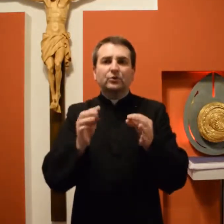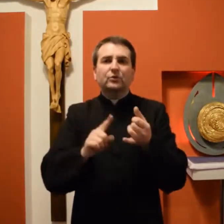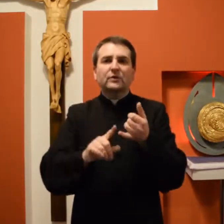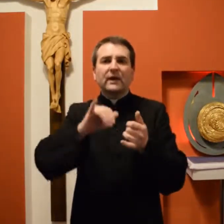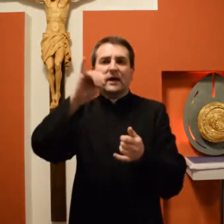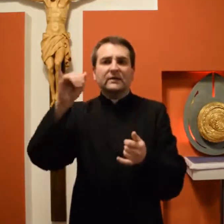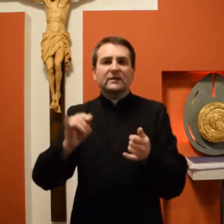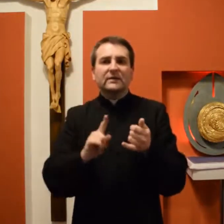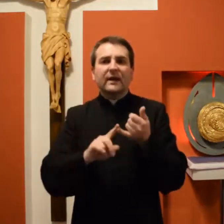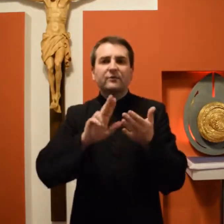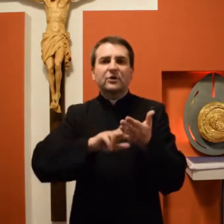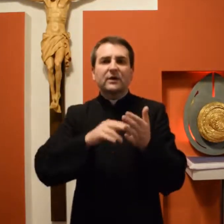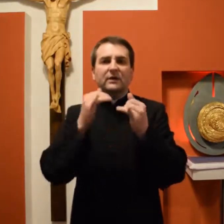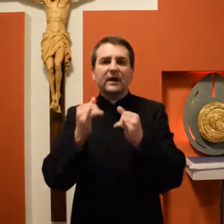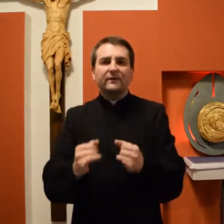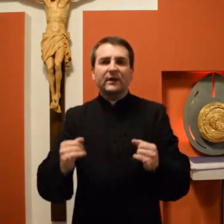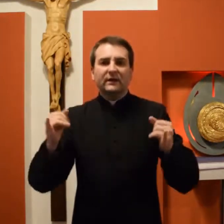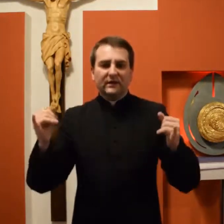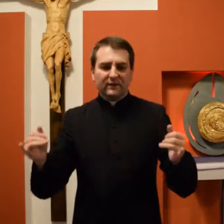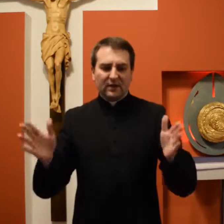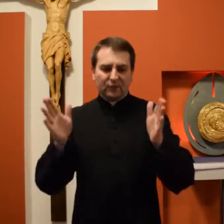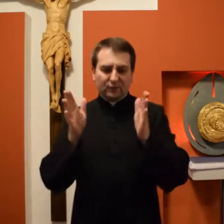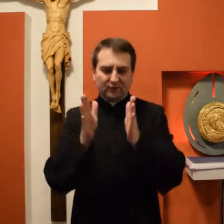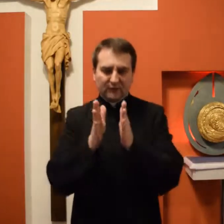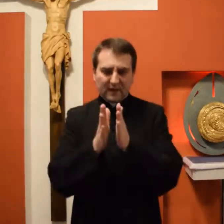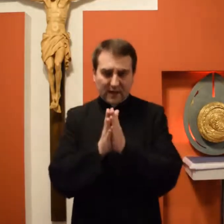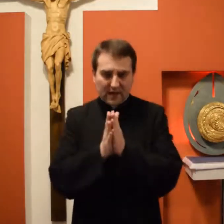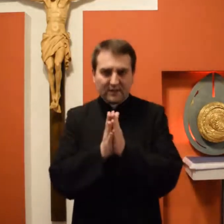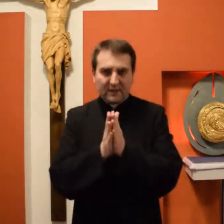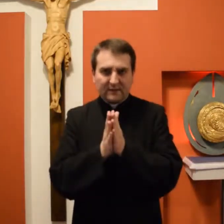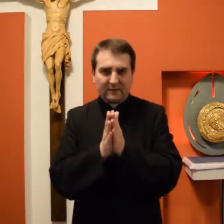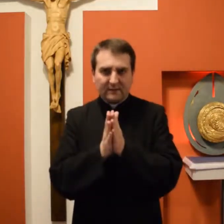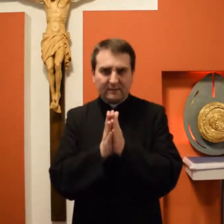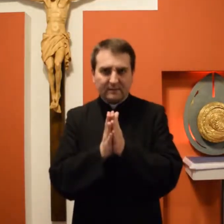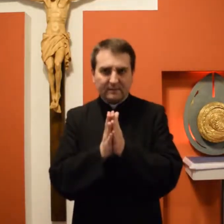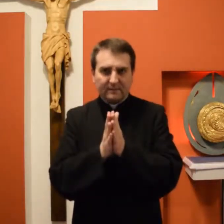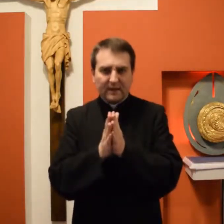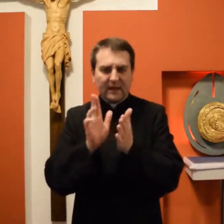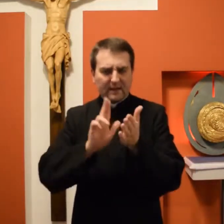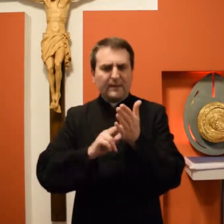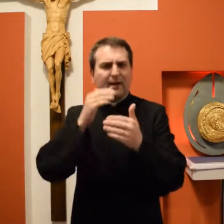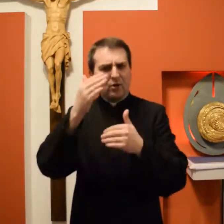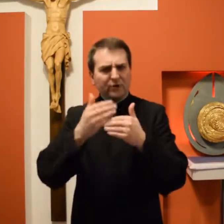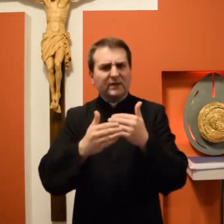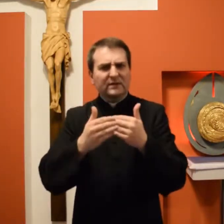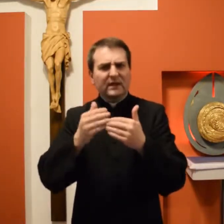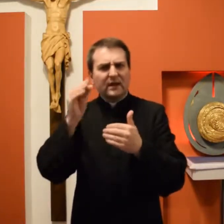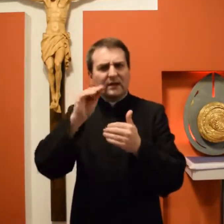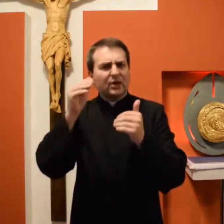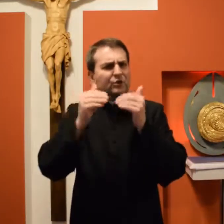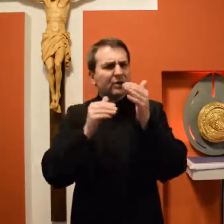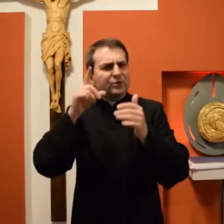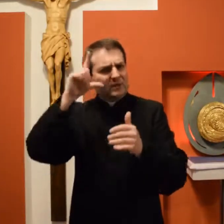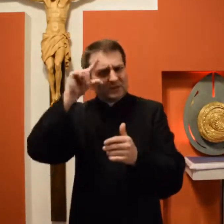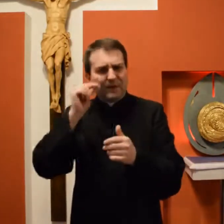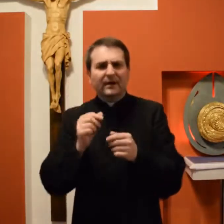początku, teraz i zawsze, i na wieki wieków. Amen. Na koniec, jeszcze przed